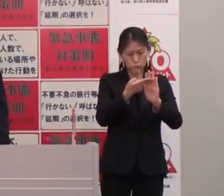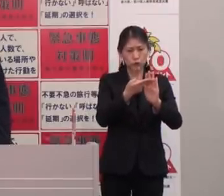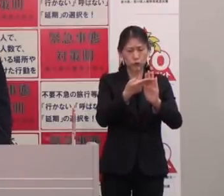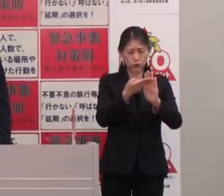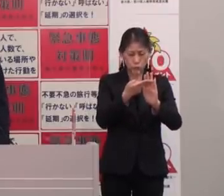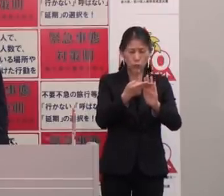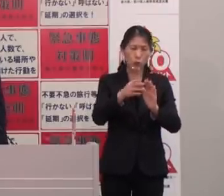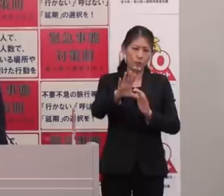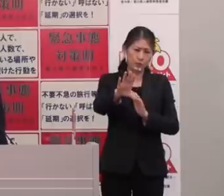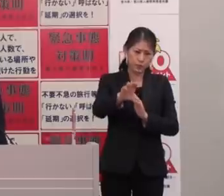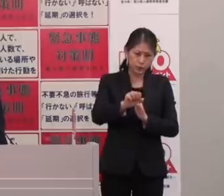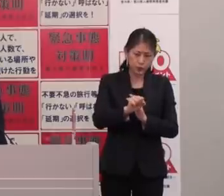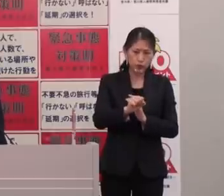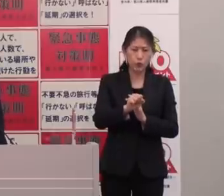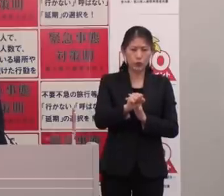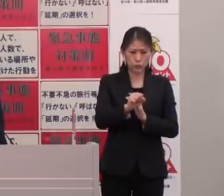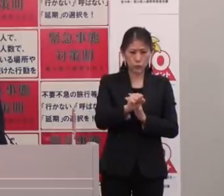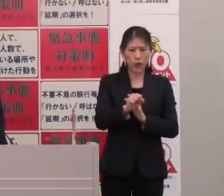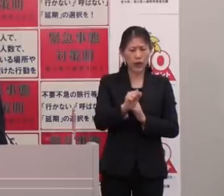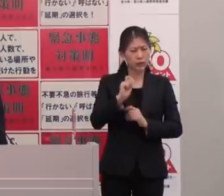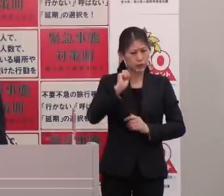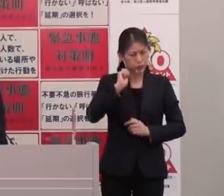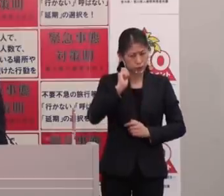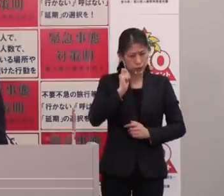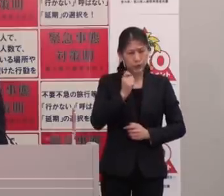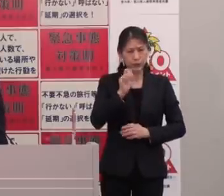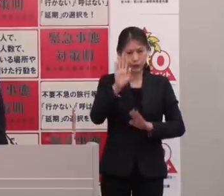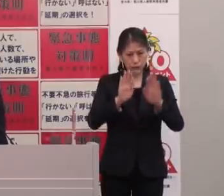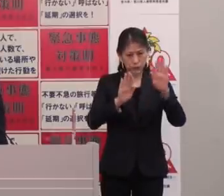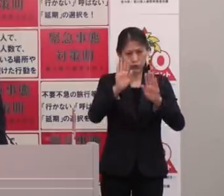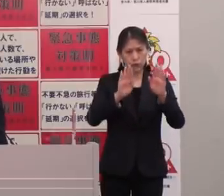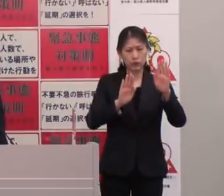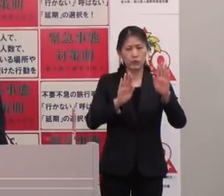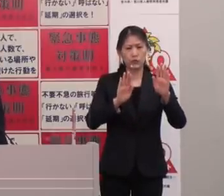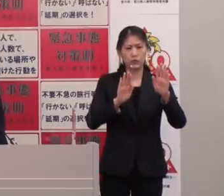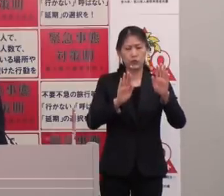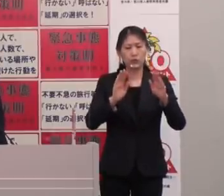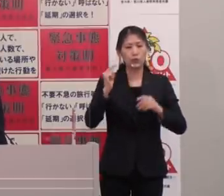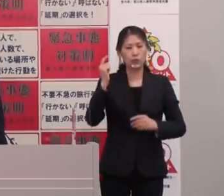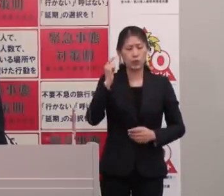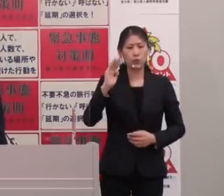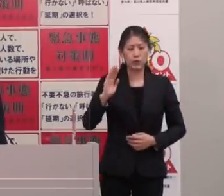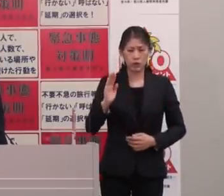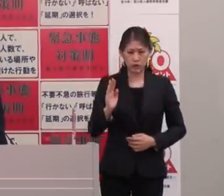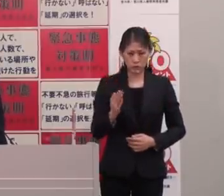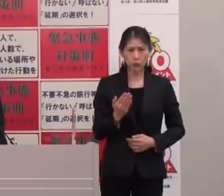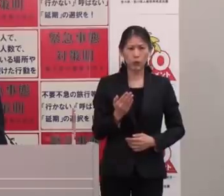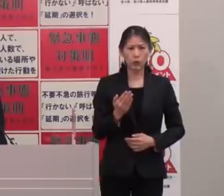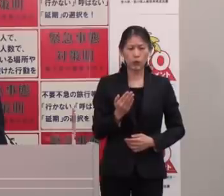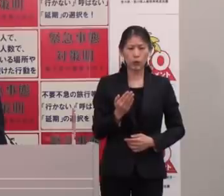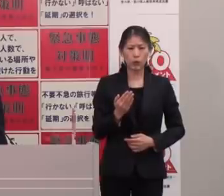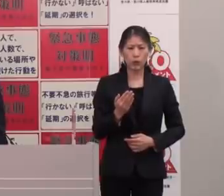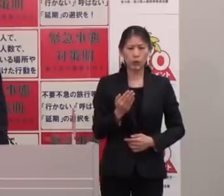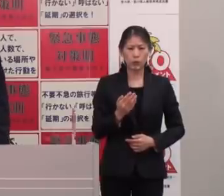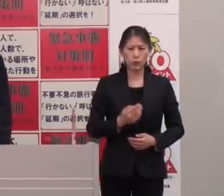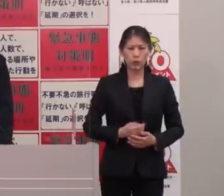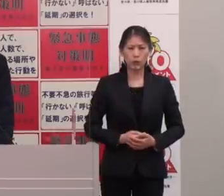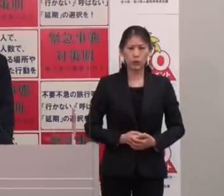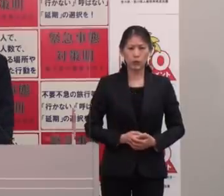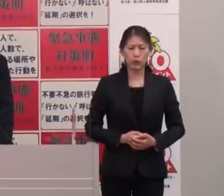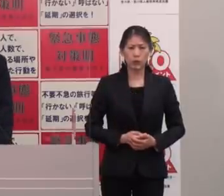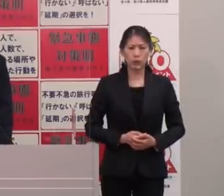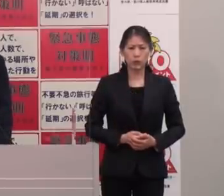ところもありますけれども、ここにいろいろとこれまでもお話ししてきたようなところ